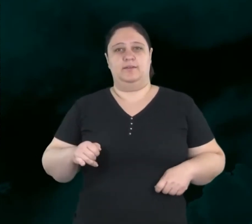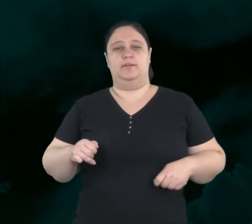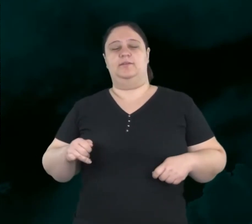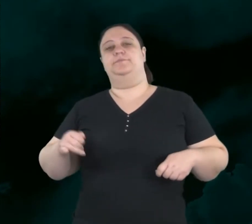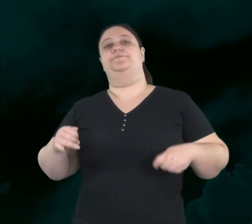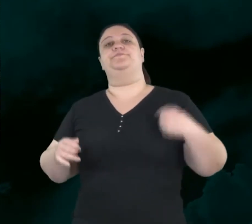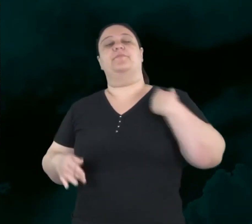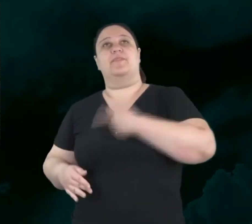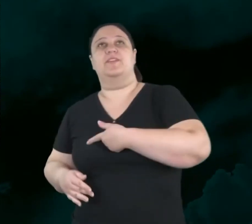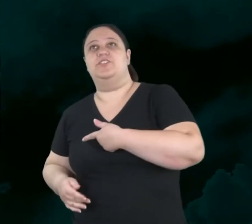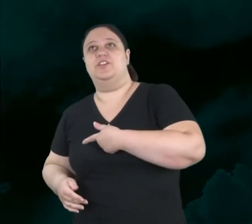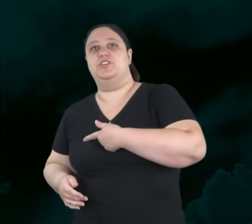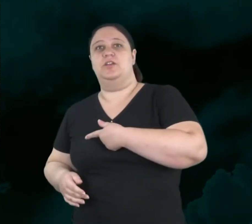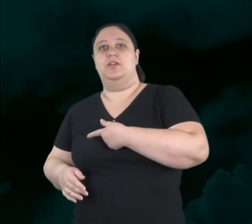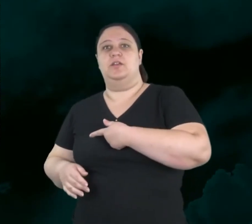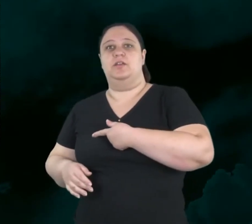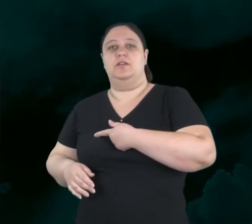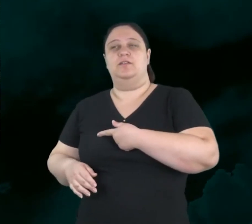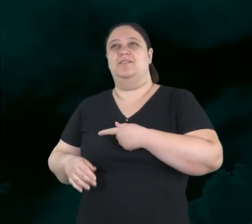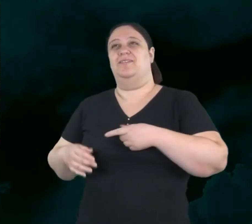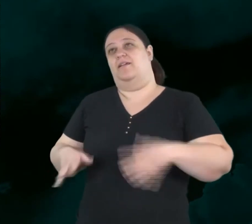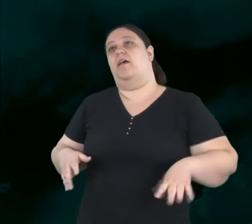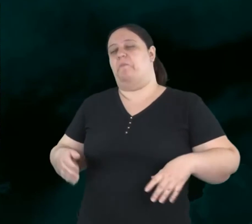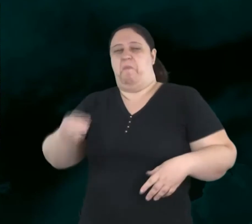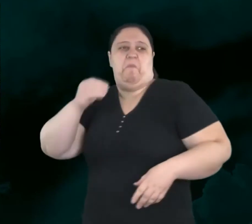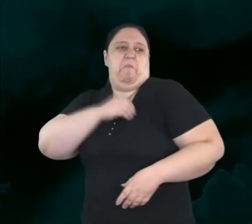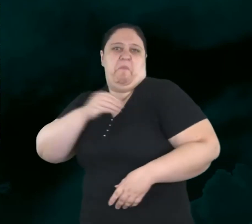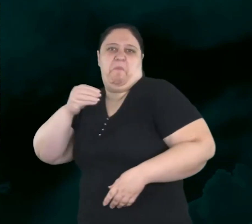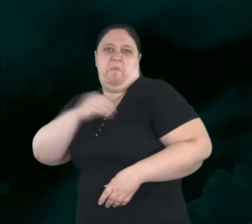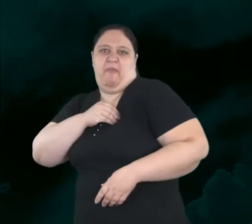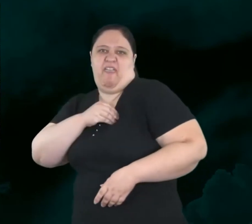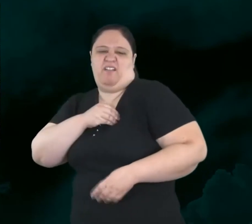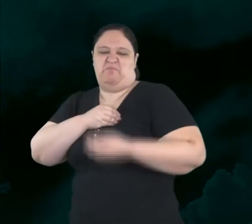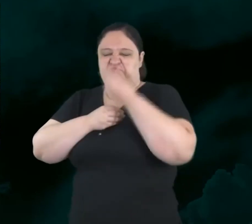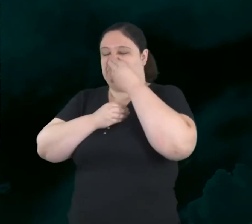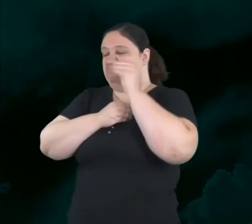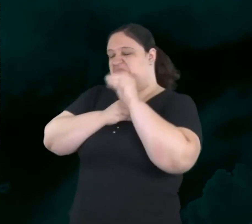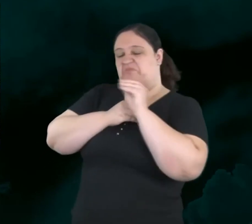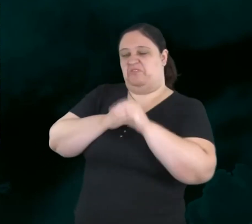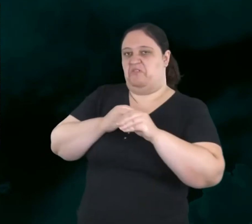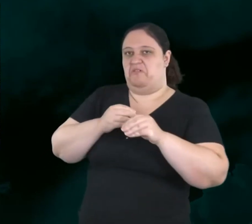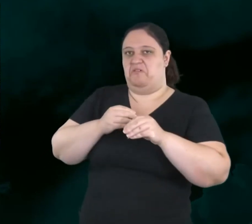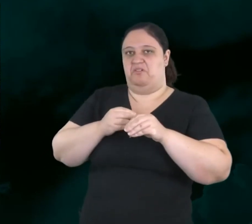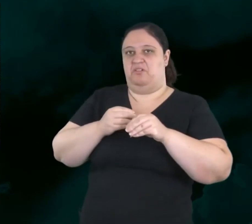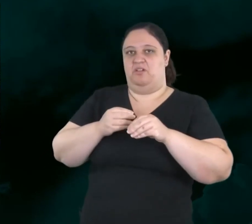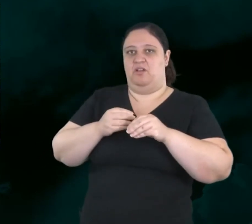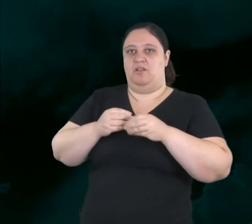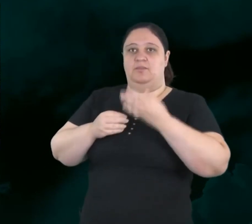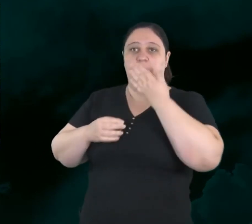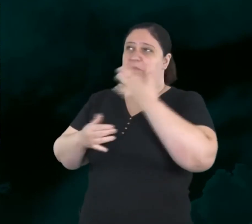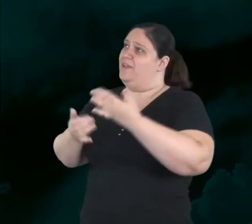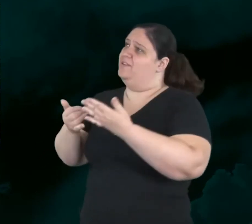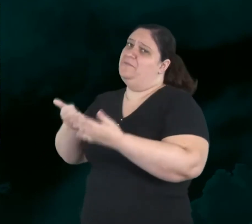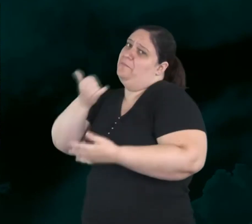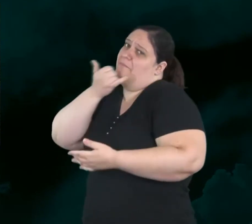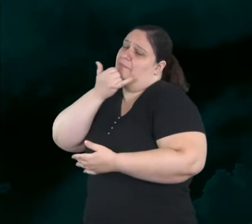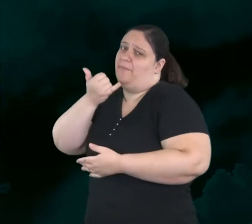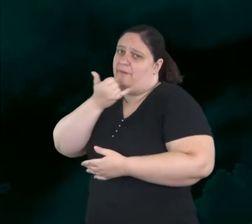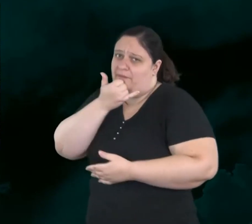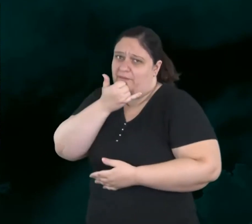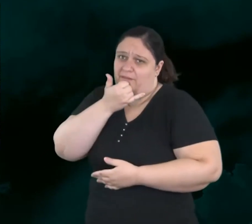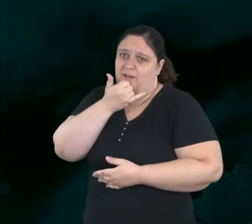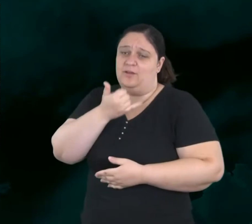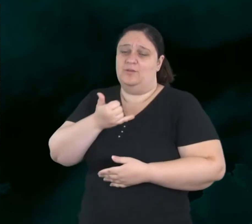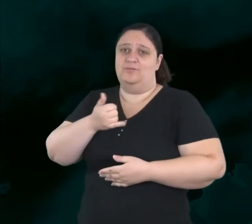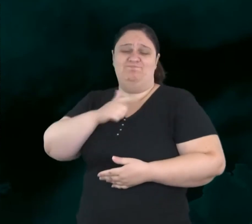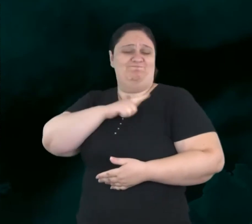na sua pele e essa parte fica sem sensibilidade. Nós não queremos